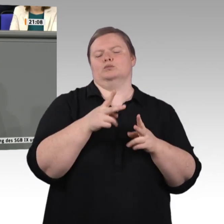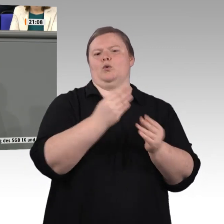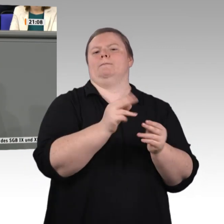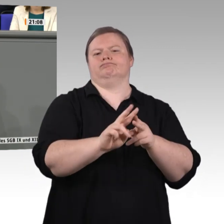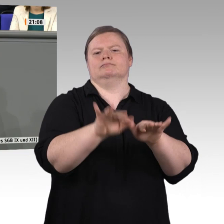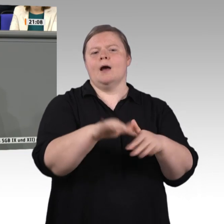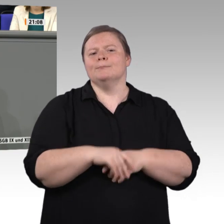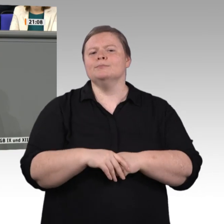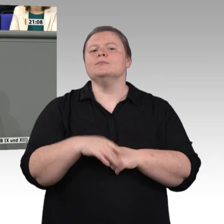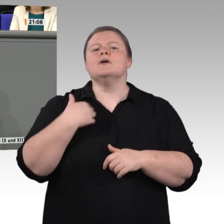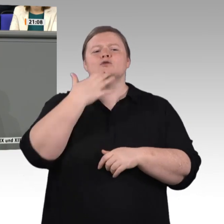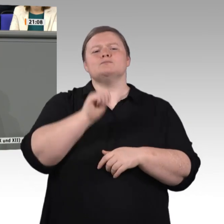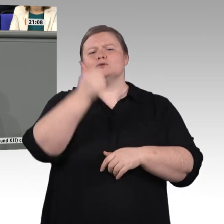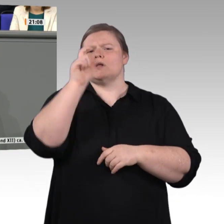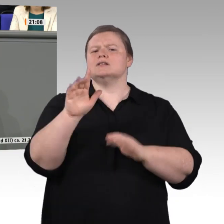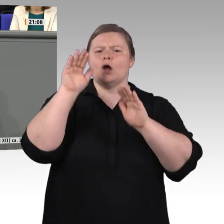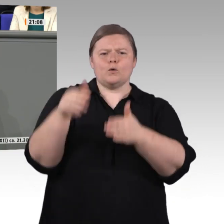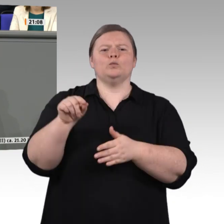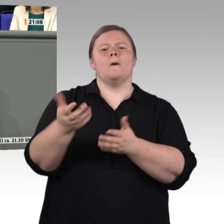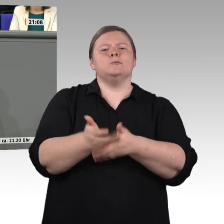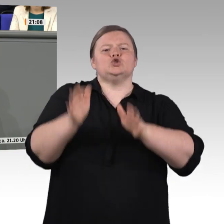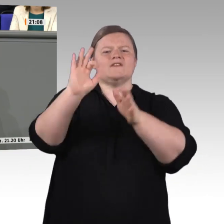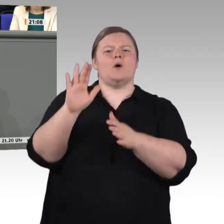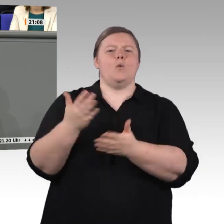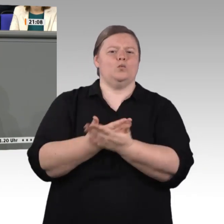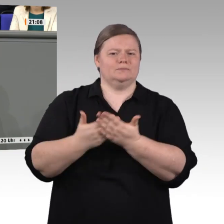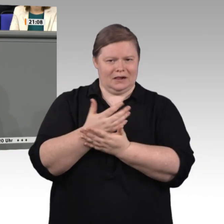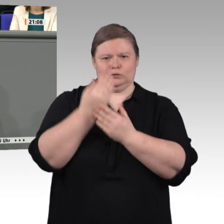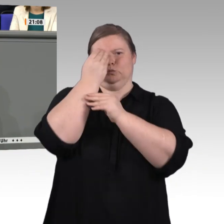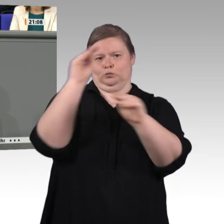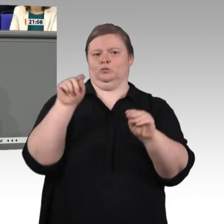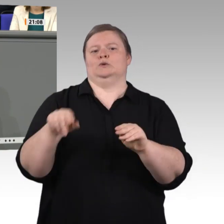möchte ich hier ausdrücklich eine Lanze brechen. Auch wenn